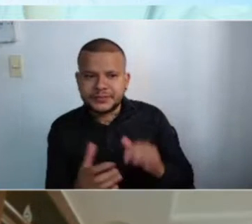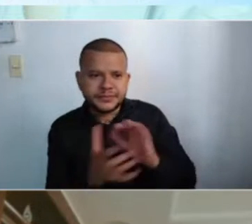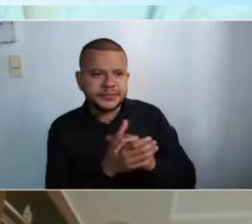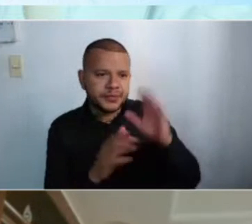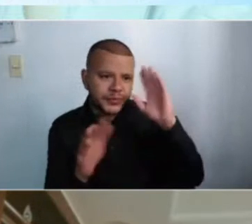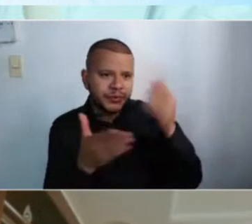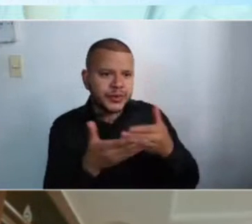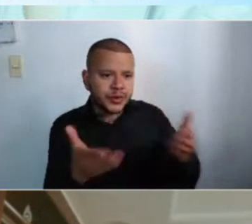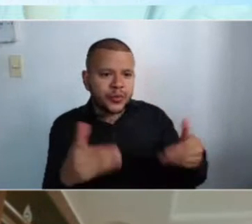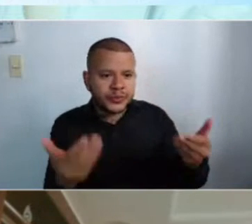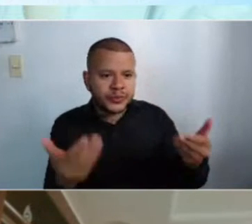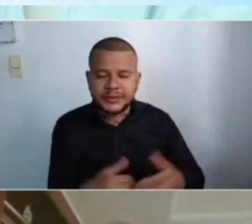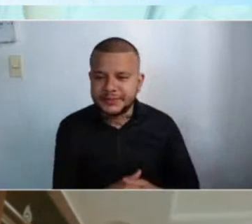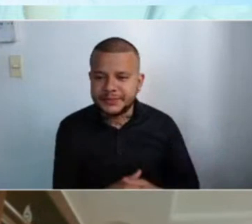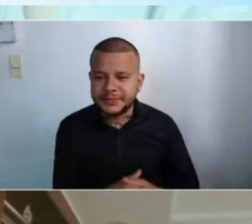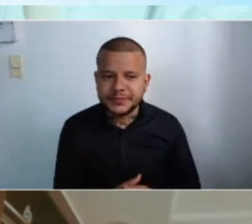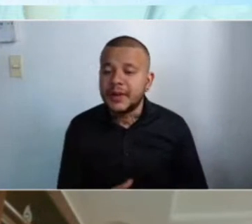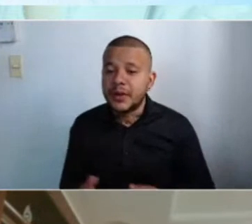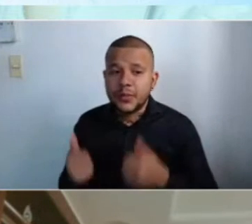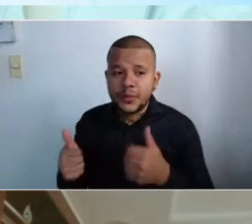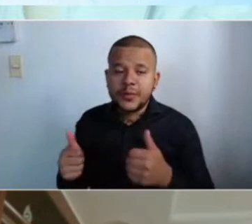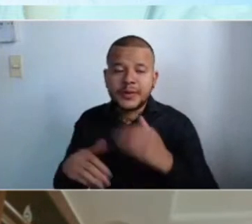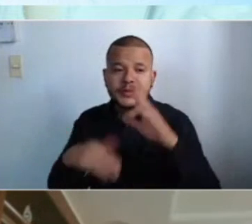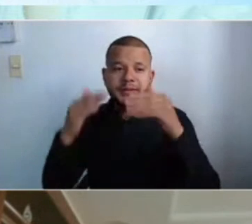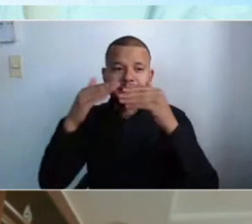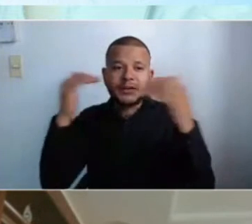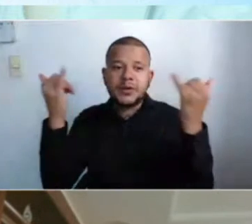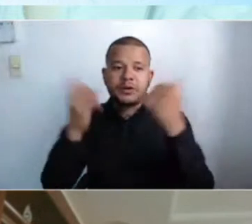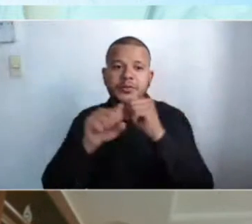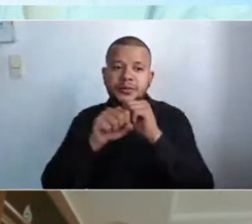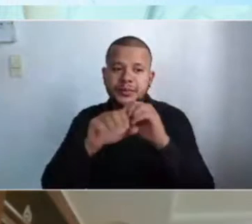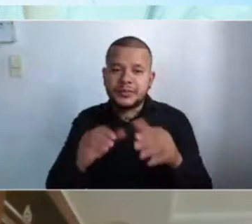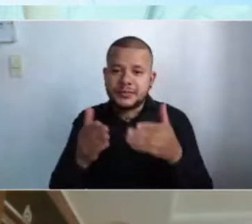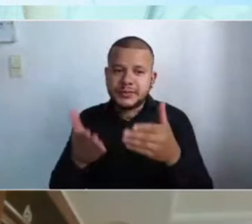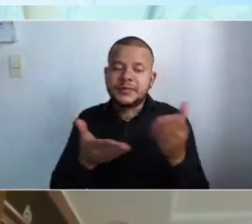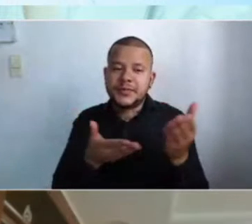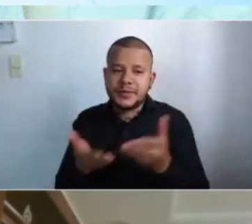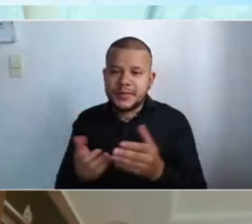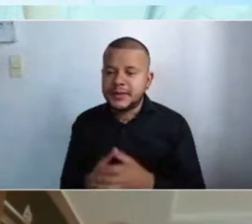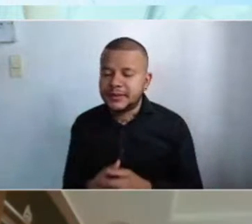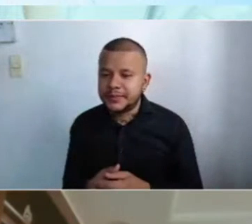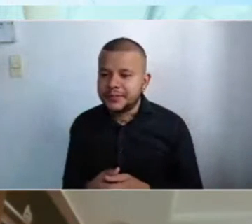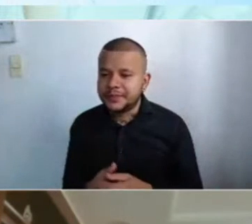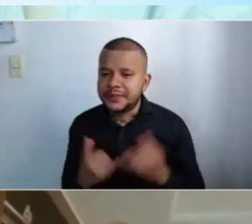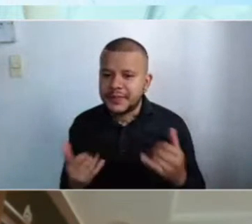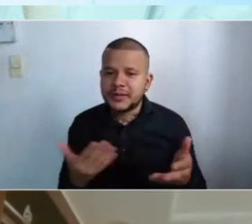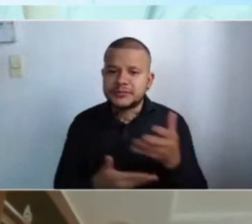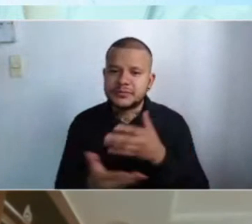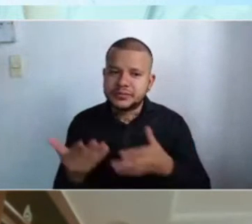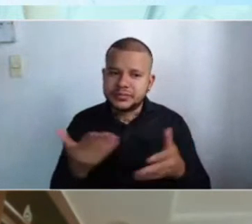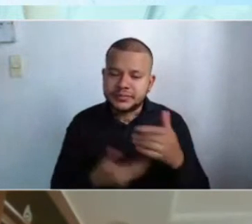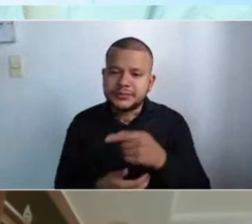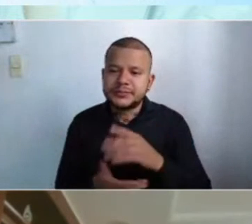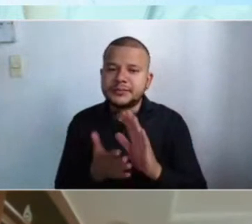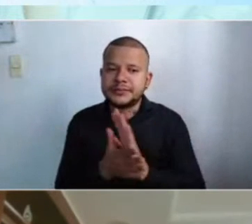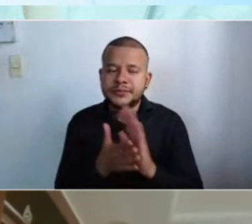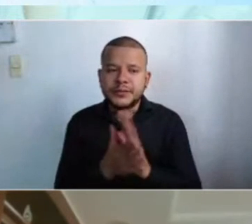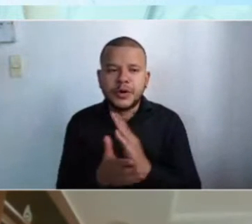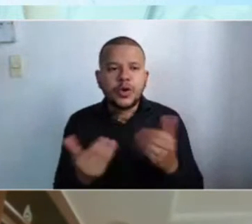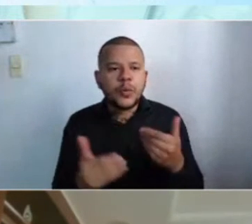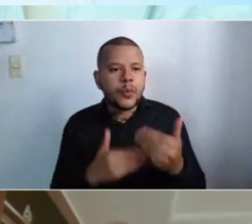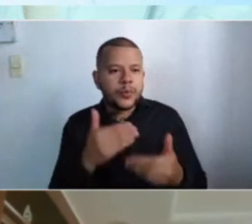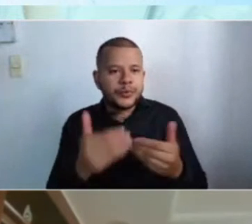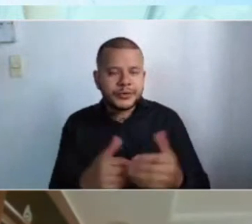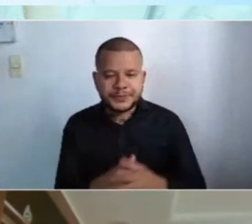va? Muy bien, Cielos Azules, para ti, bienvenido a compartir esta charlita, a contarnos cómo es que vamos con todo este